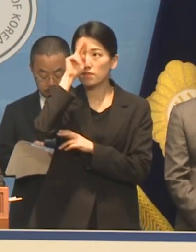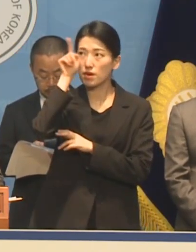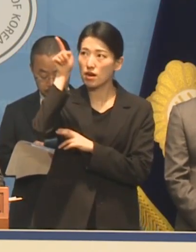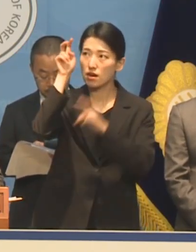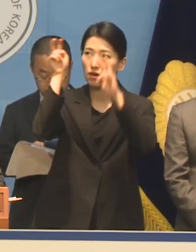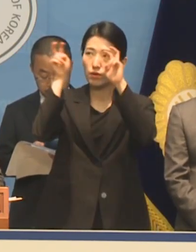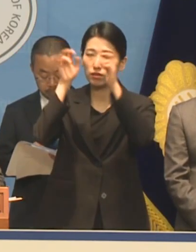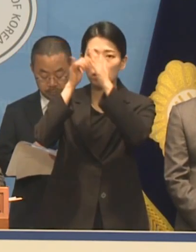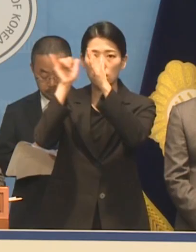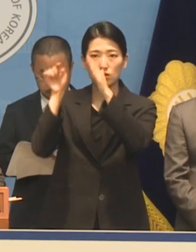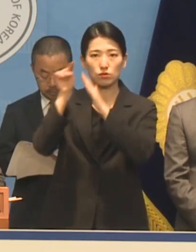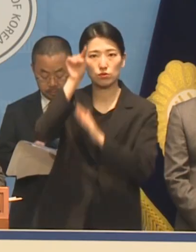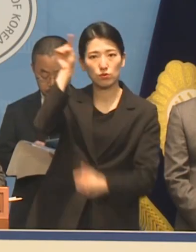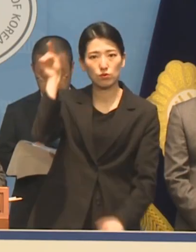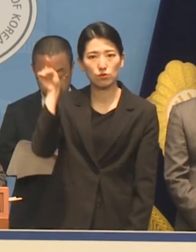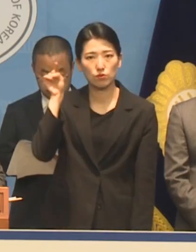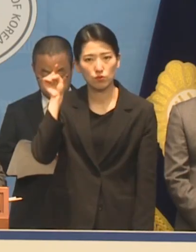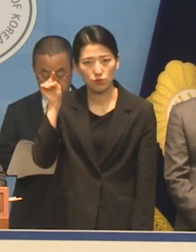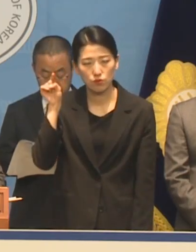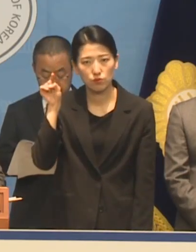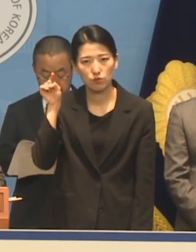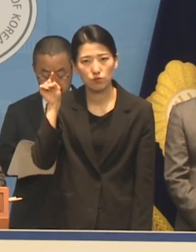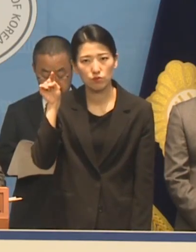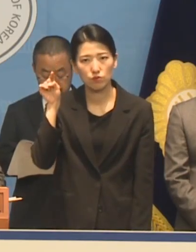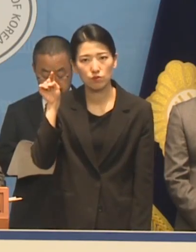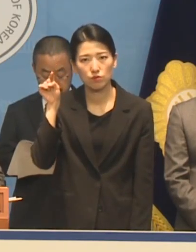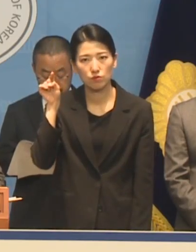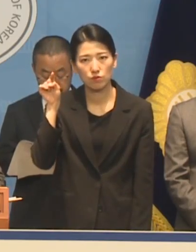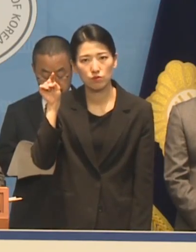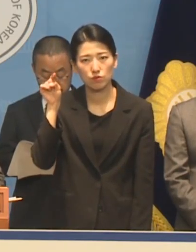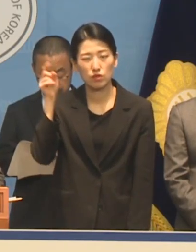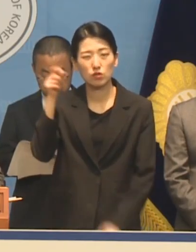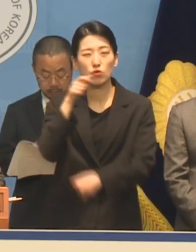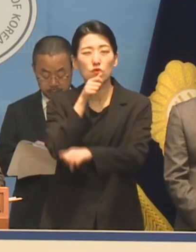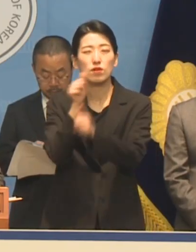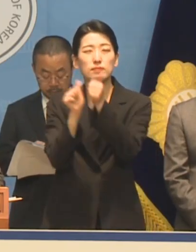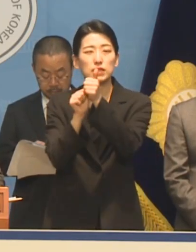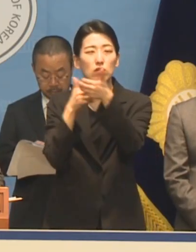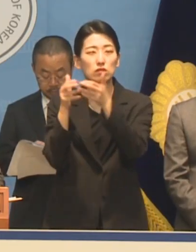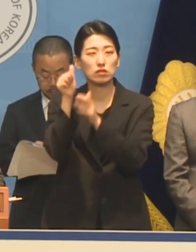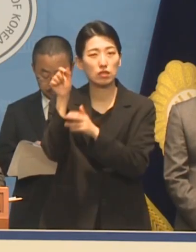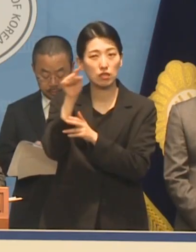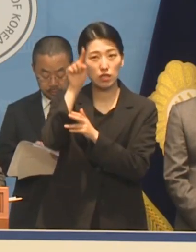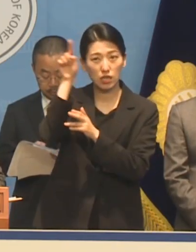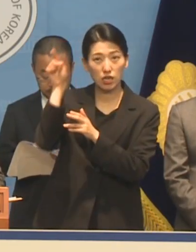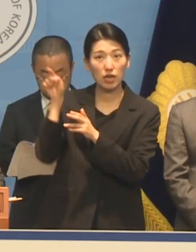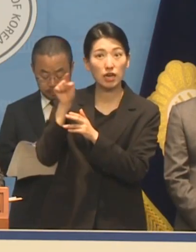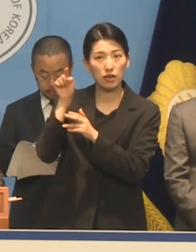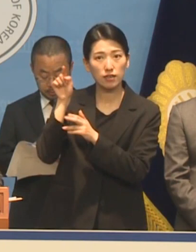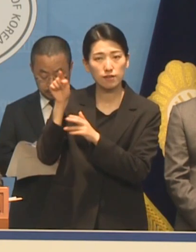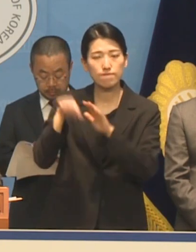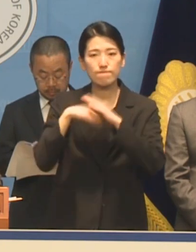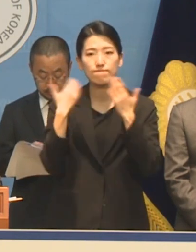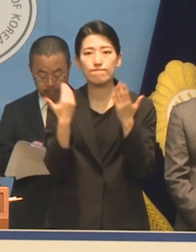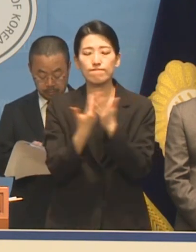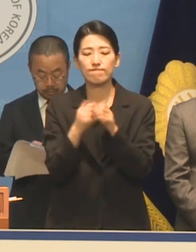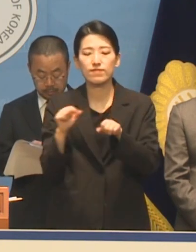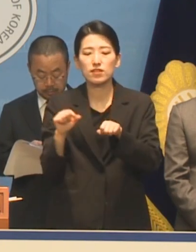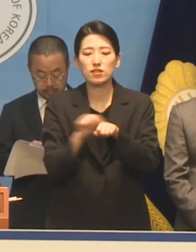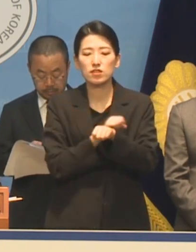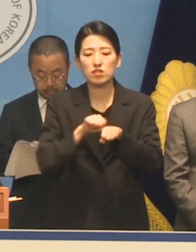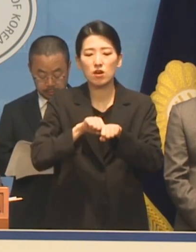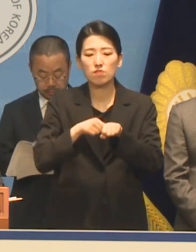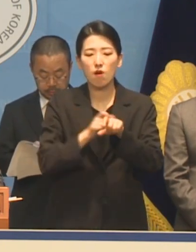비롯해서 일가 그리고 또 대유그룹 비서실장들을 비롯한 경영진 일가들을 특정